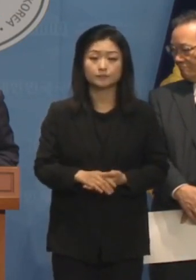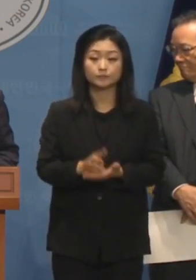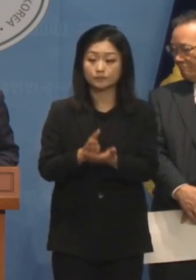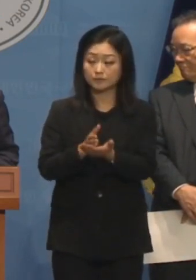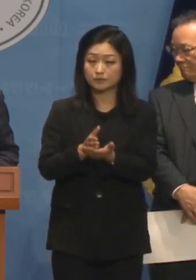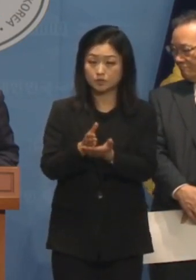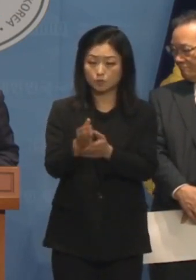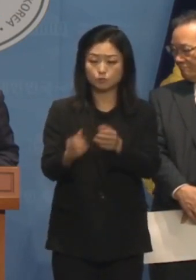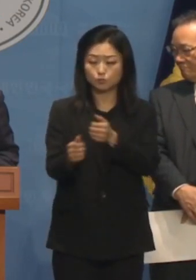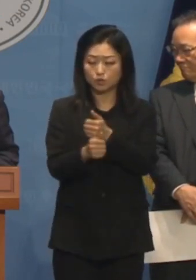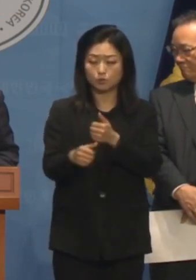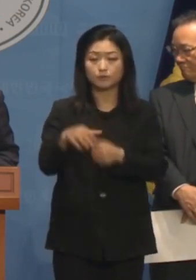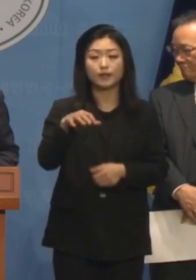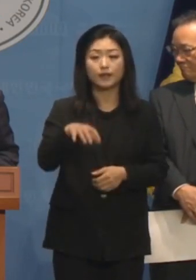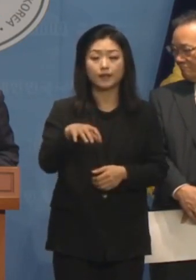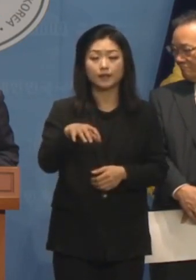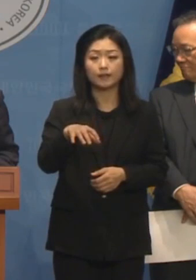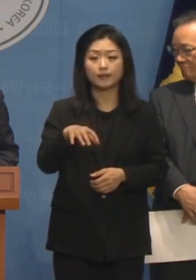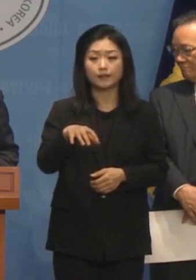전문위원회의